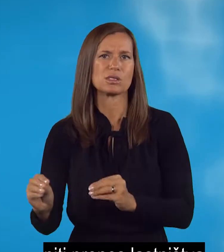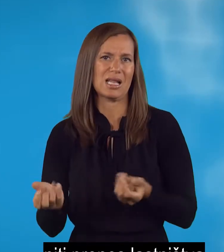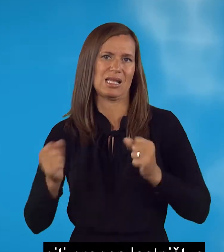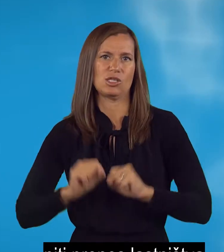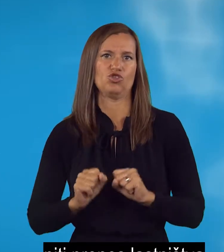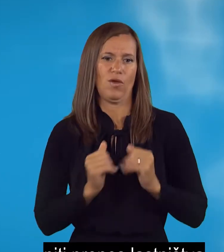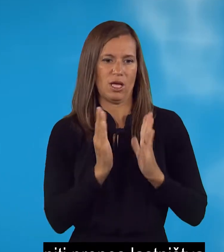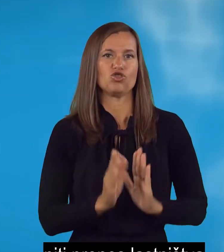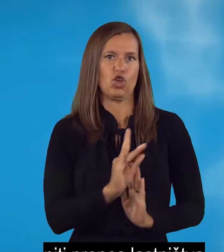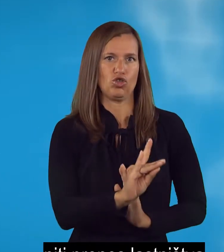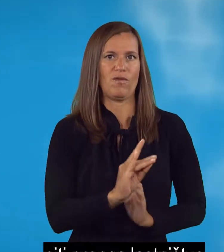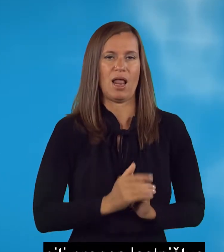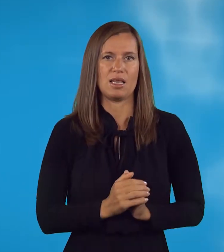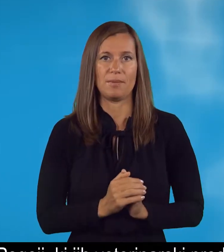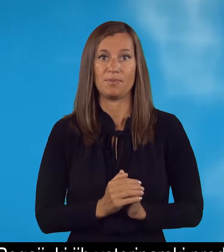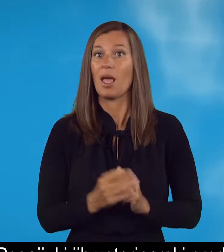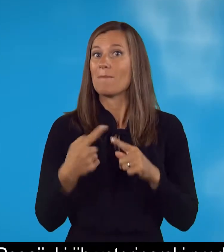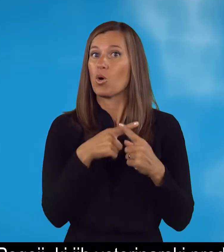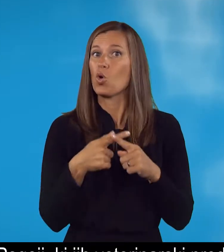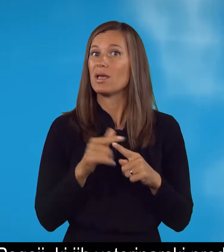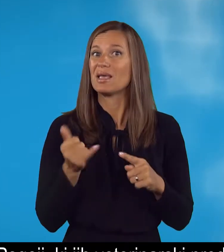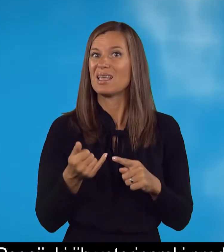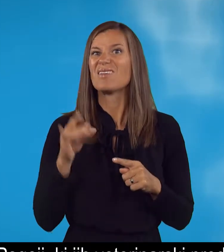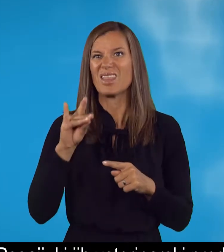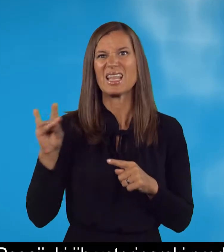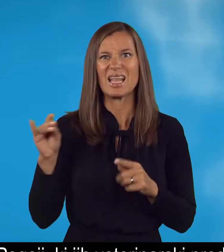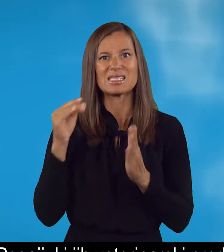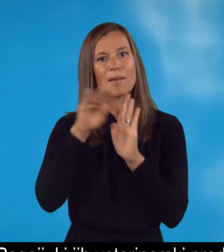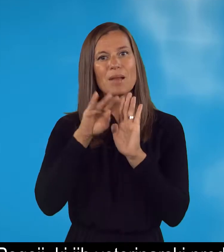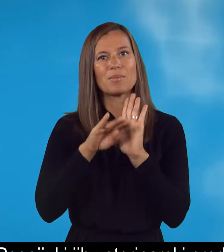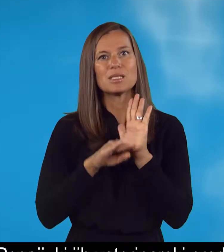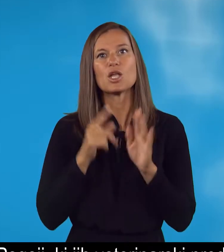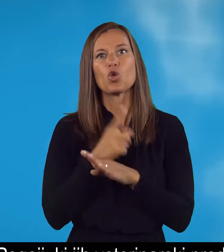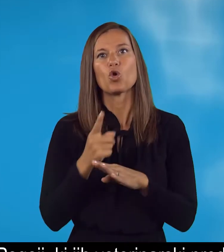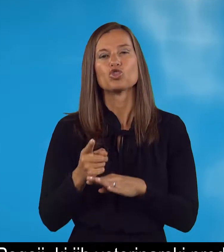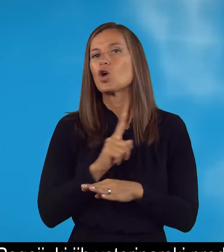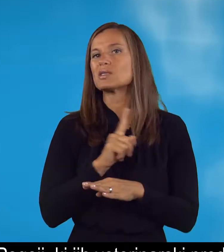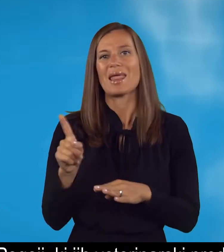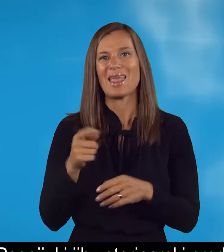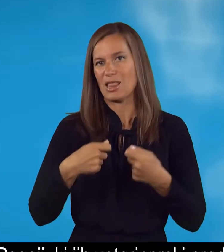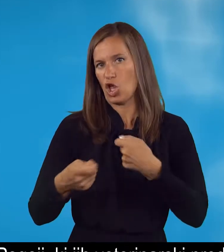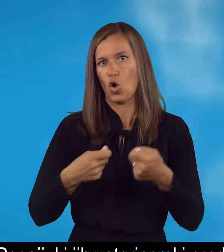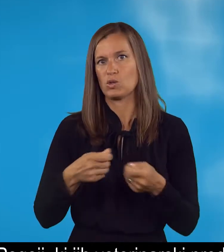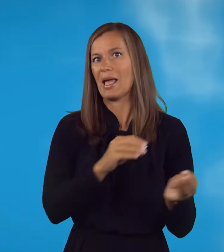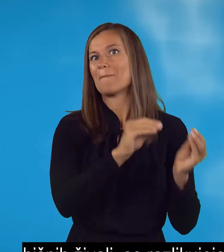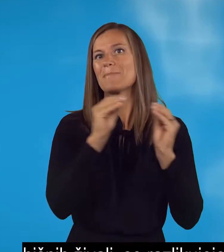živali. Pogoji, ki jih veterinarski predpisi določajo za netrgovske premike hišnih